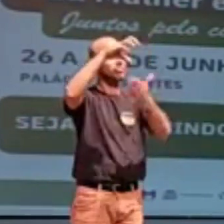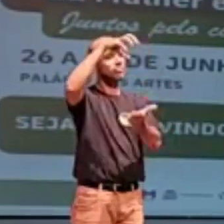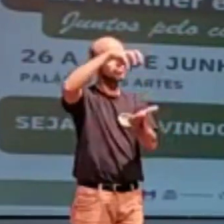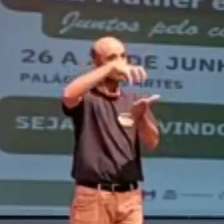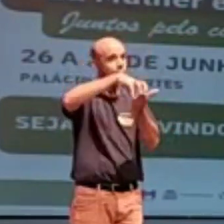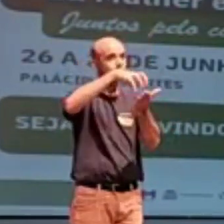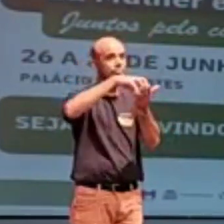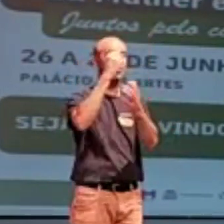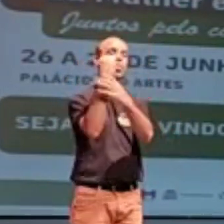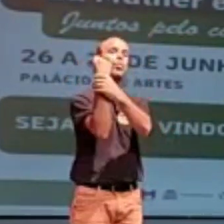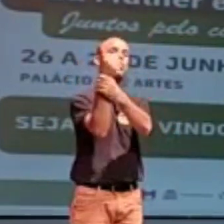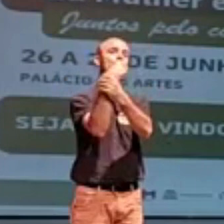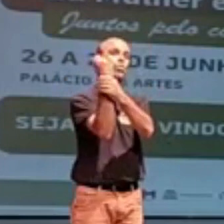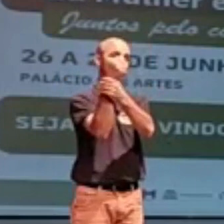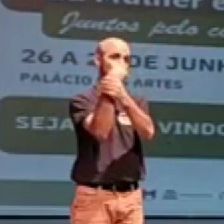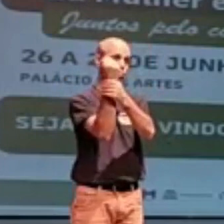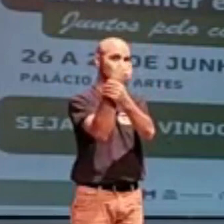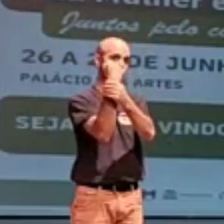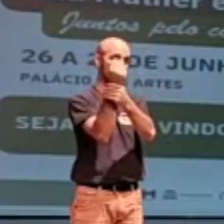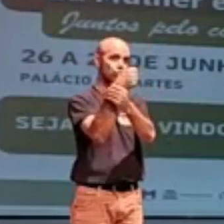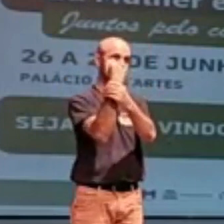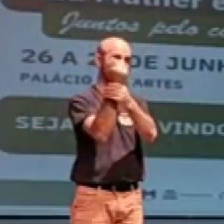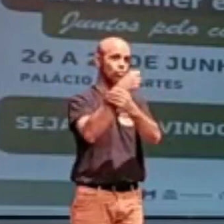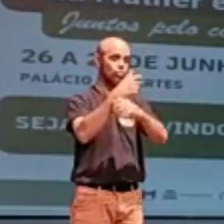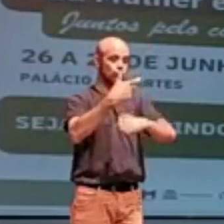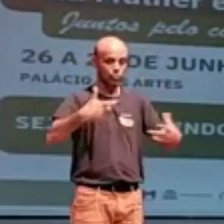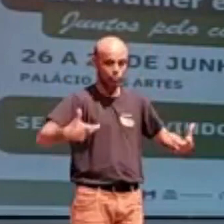de Ortopedia e Anestesiologia da